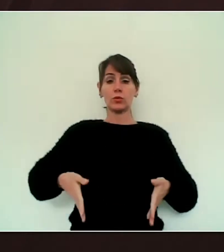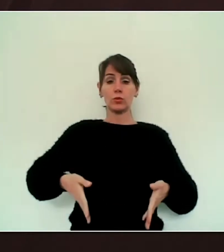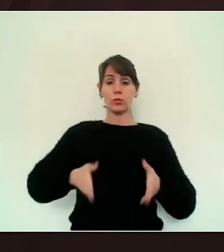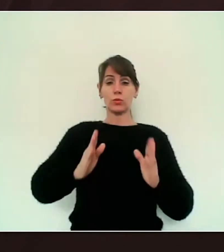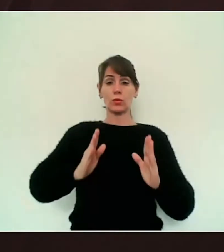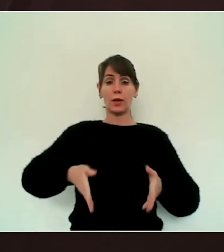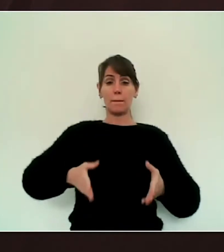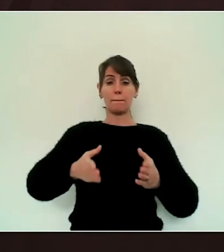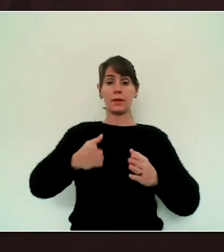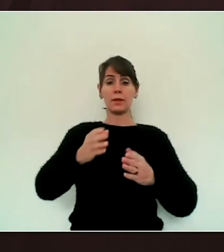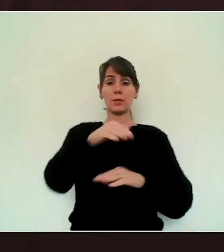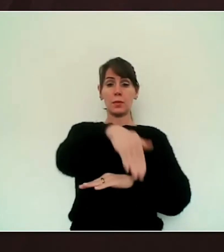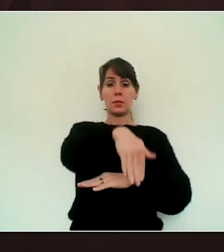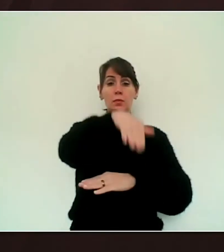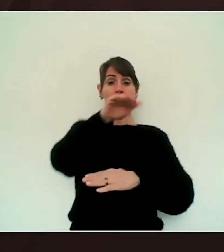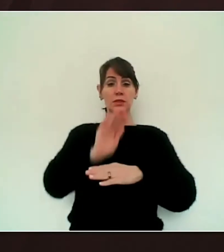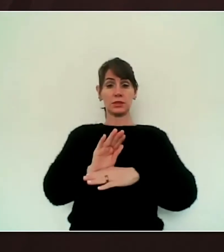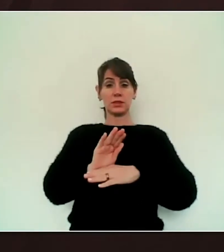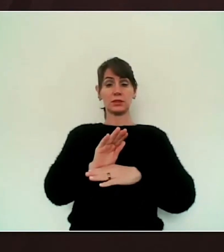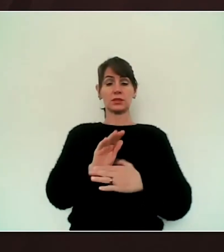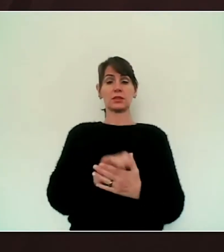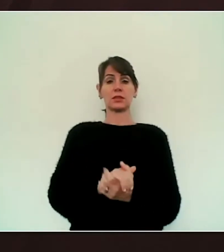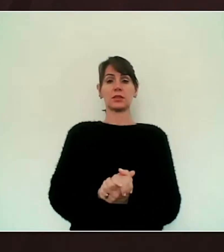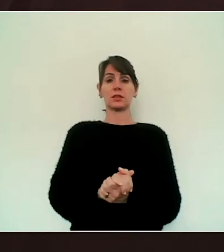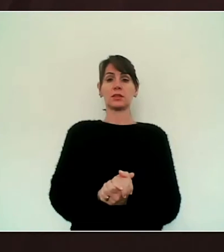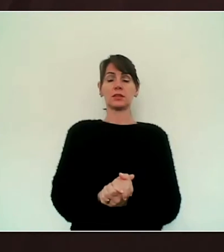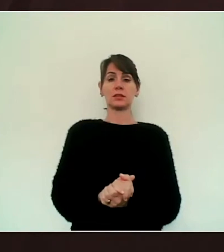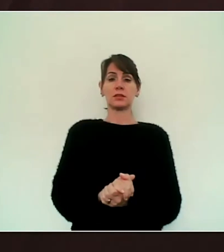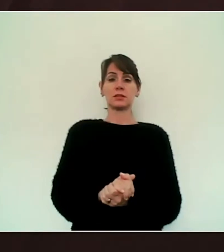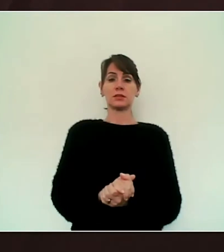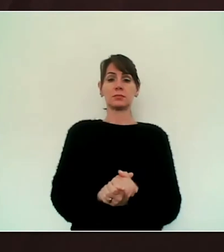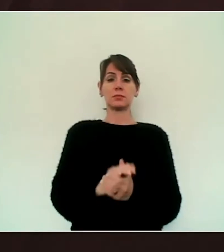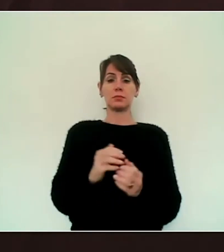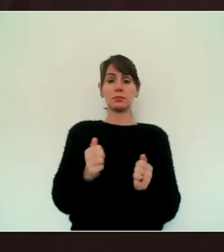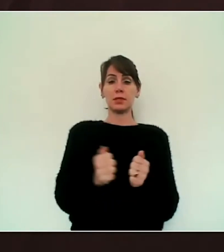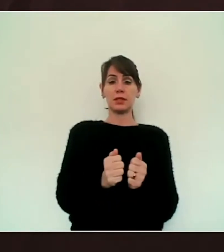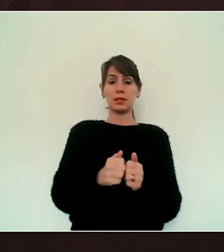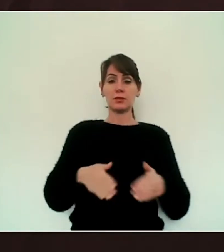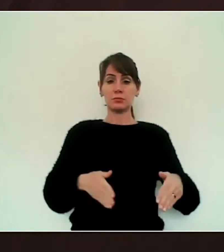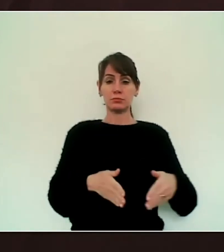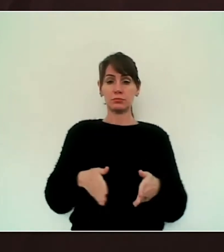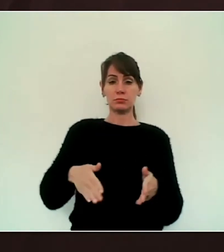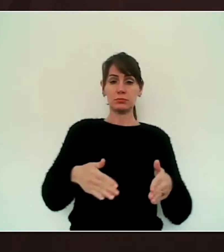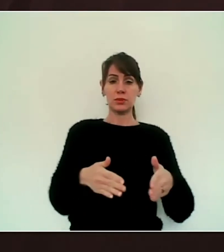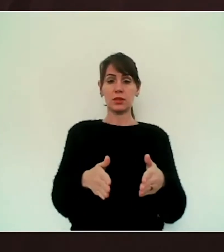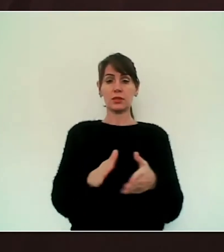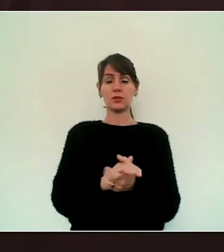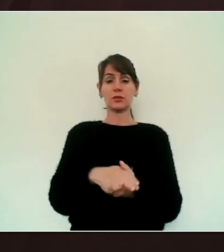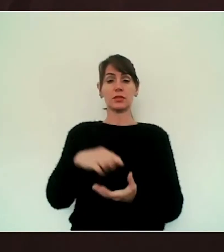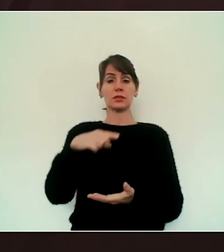estão plantando alguns terrenos, uma parte da terra estão plantando girassol,